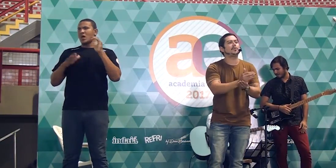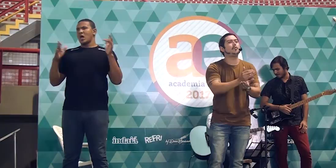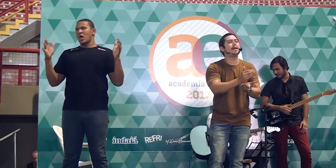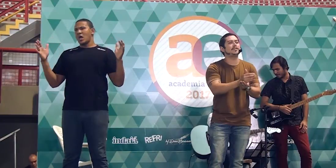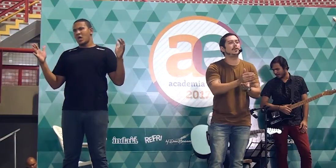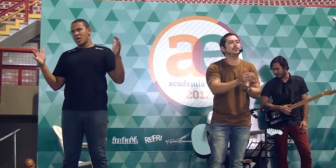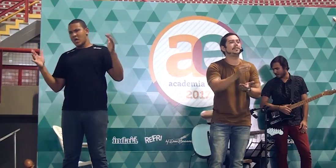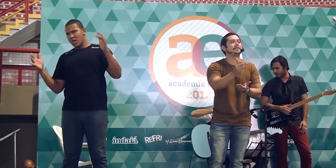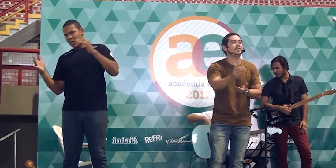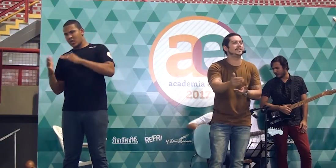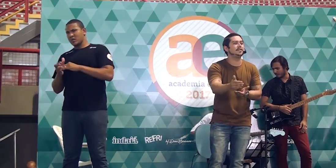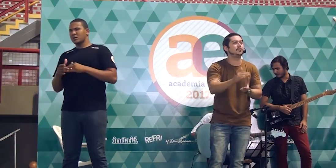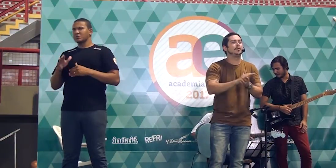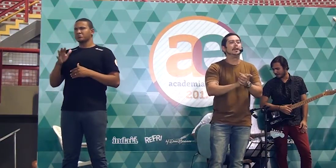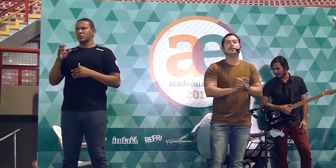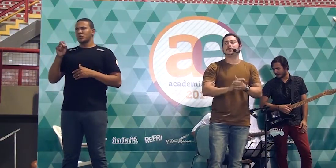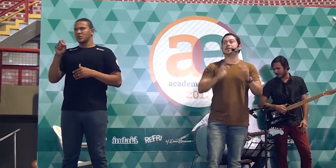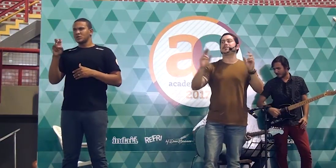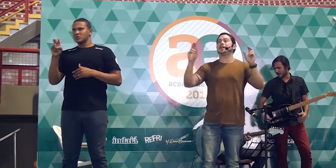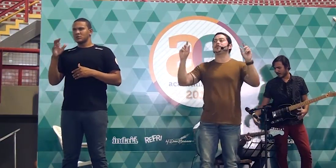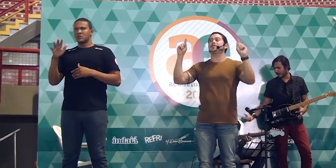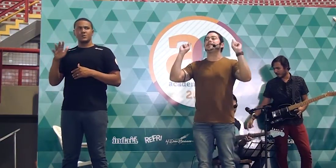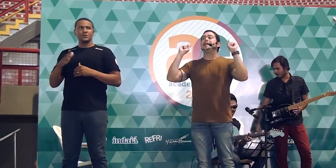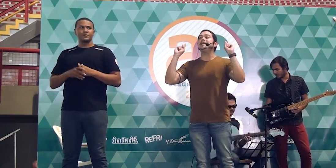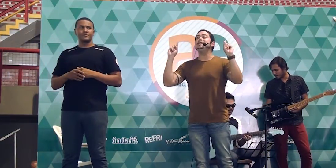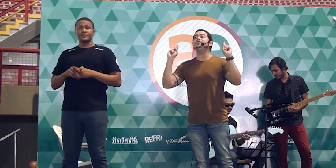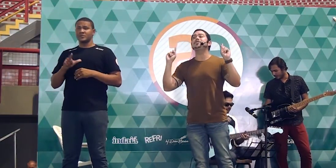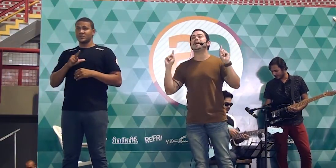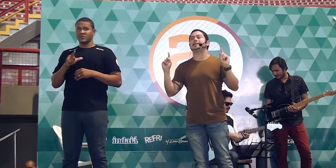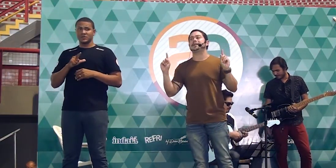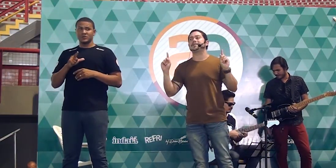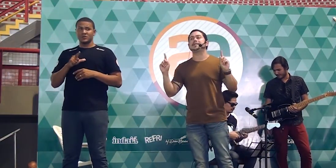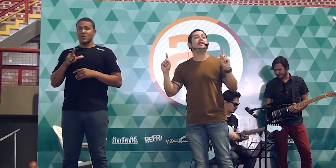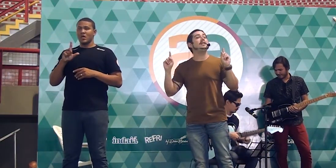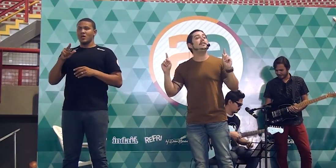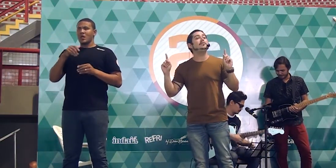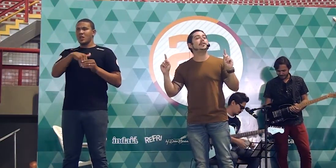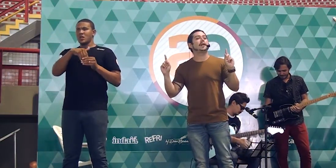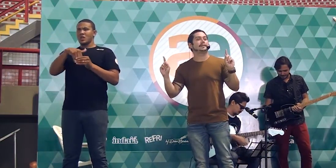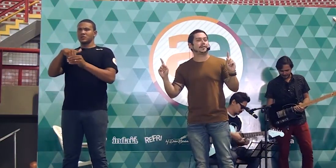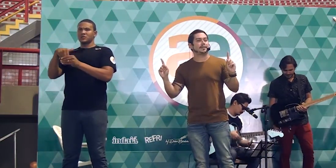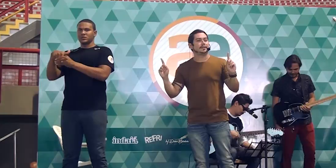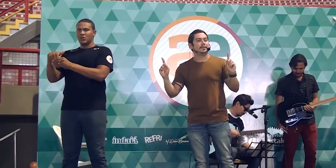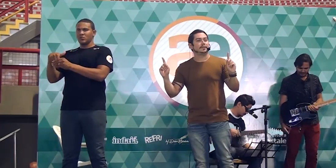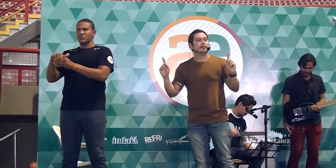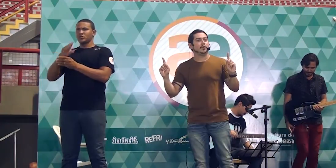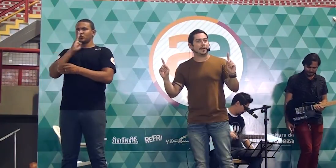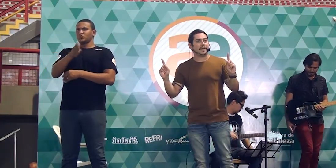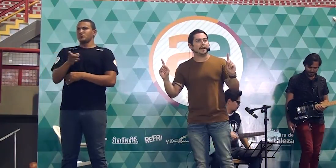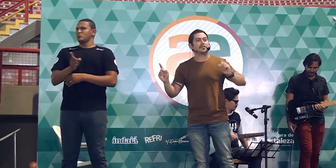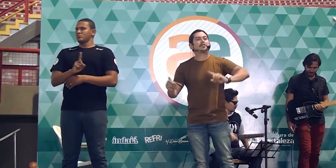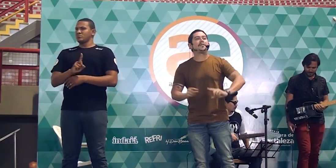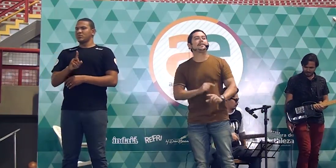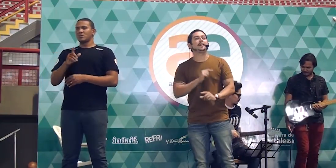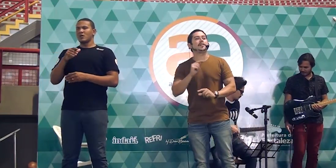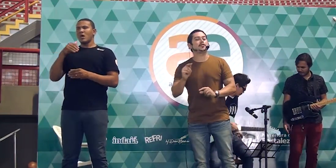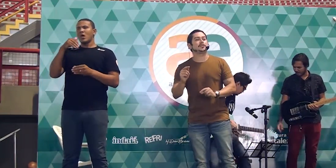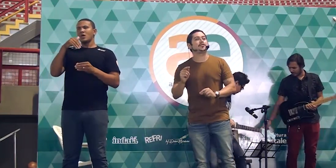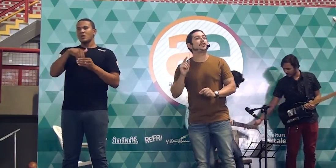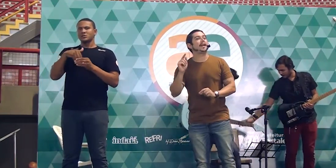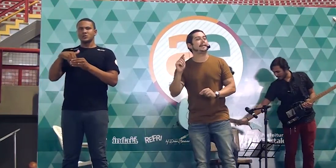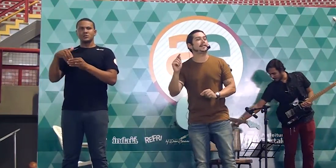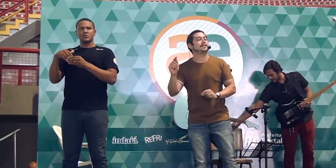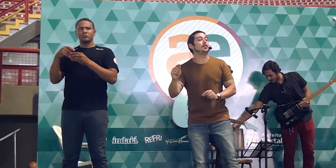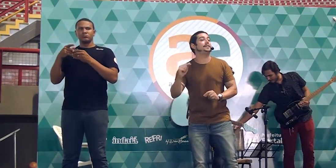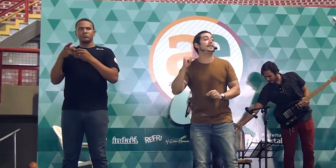84. Começo do ano de 85, nós temos eleições indiretas. Indiretas. Ok? A gente só vai ter